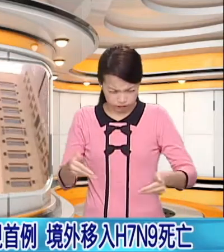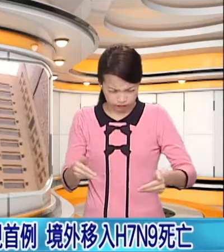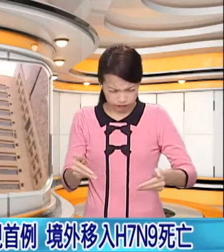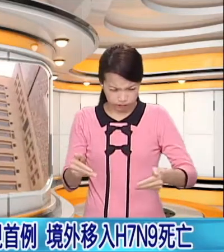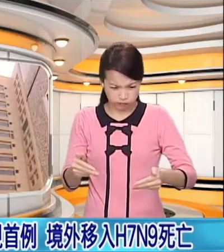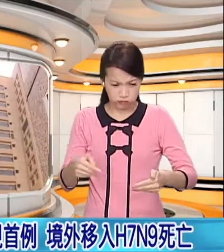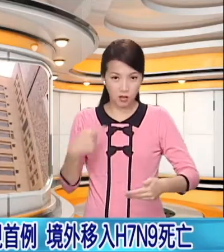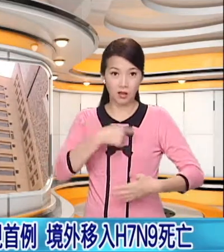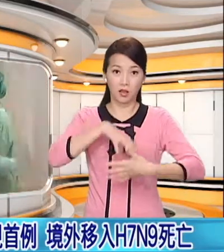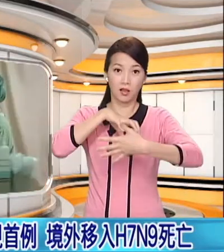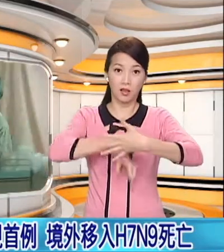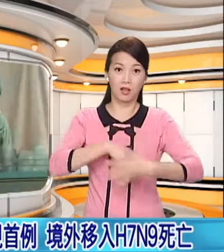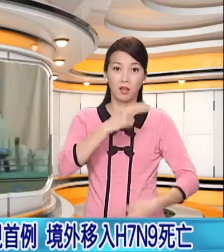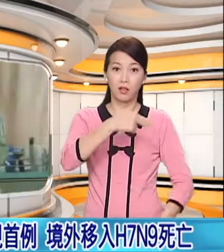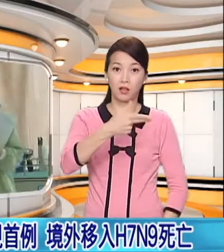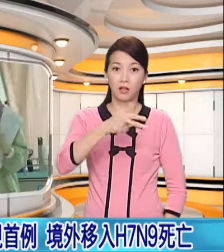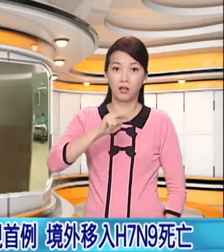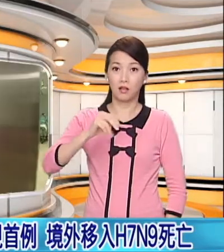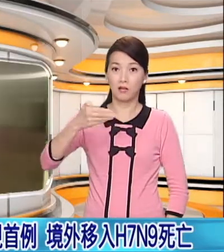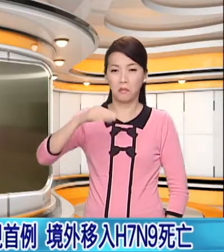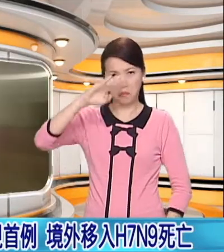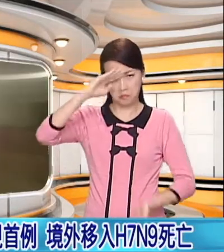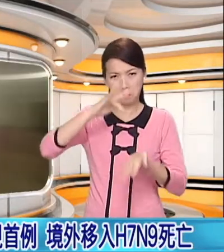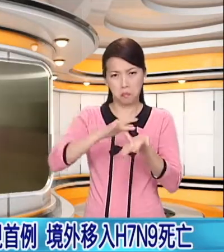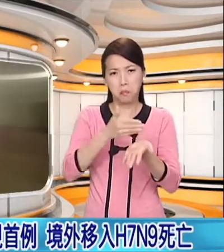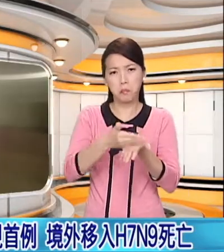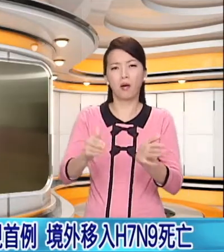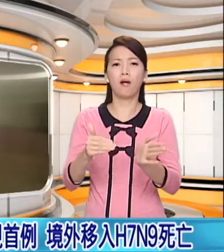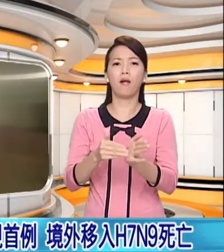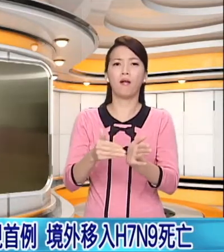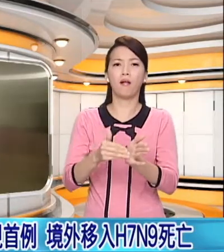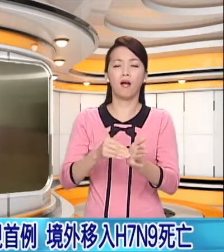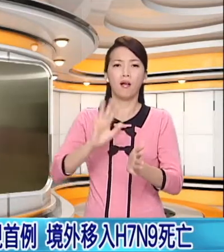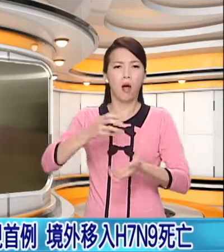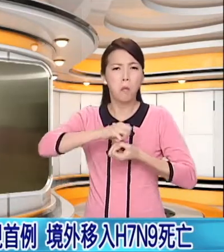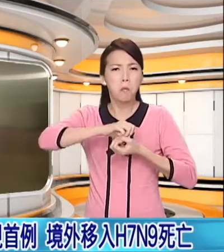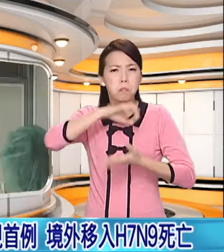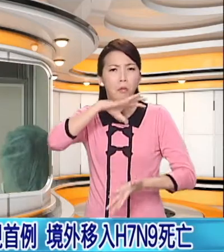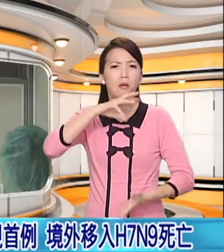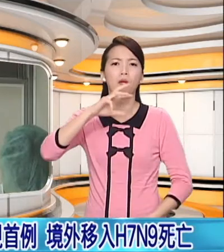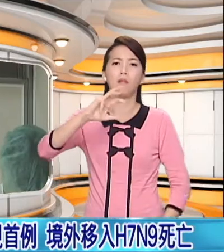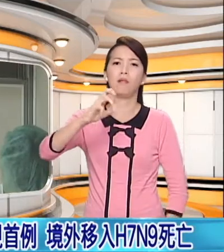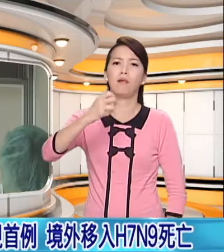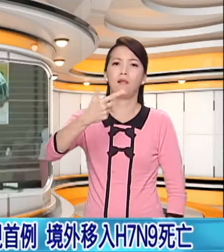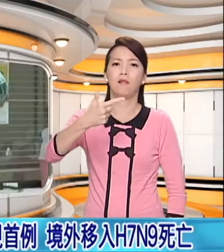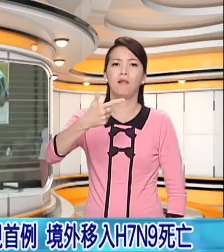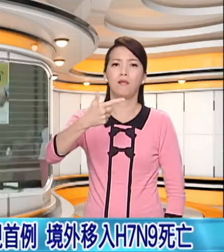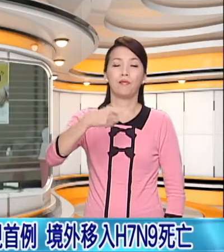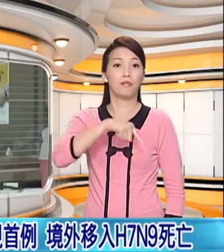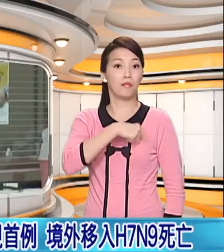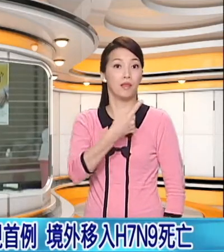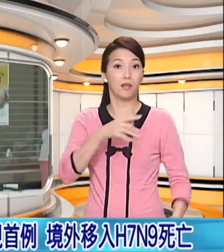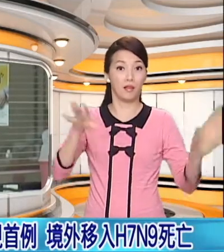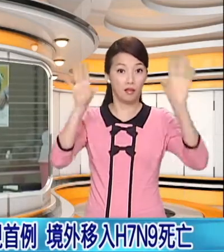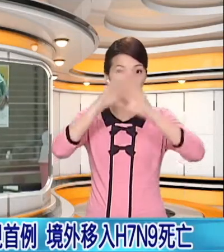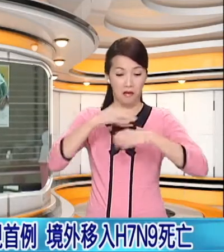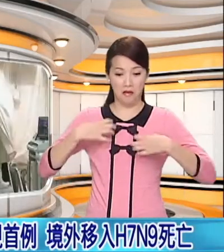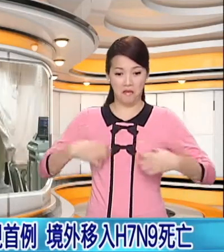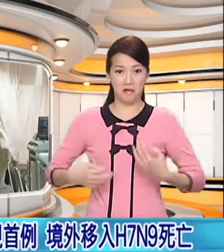疗之后，体内已经测不到 H7N9 的病毒，但是因为他高龄有86岁，周一晚间因为